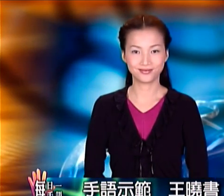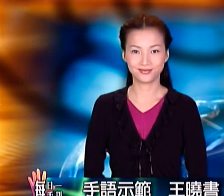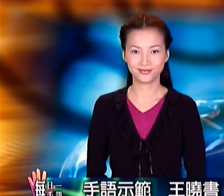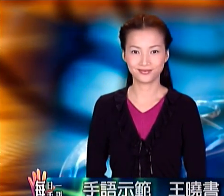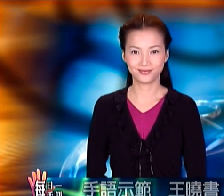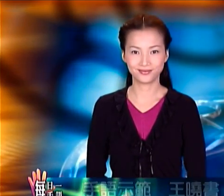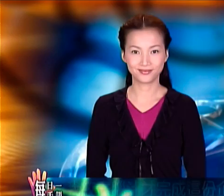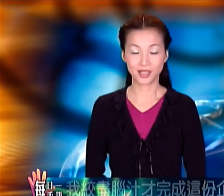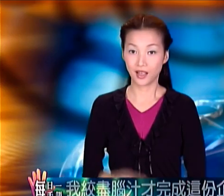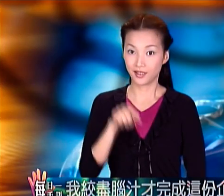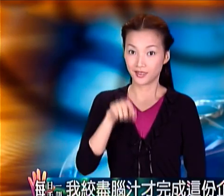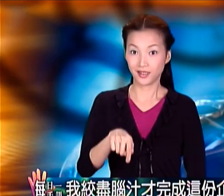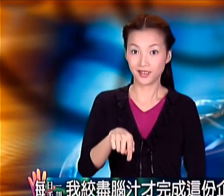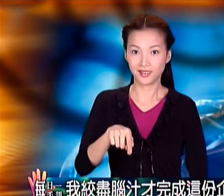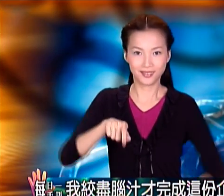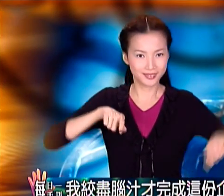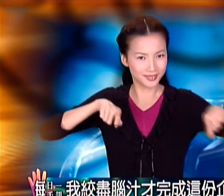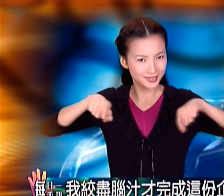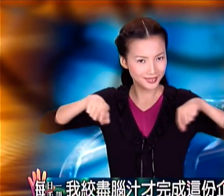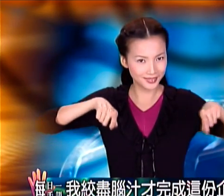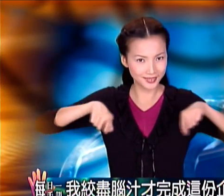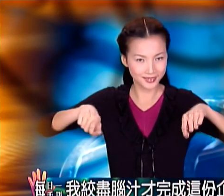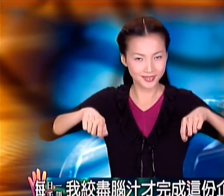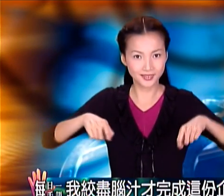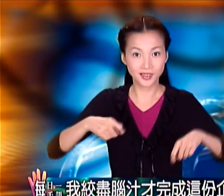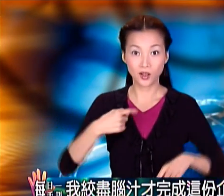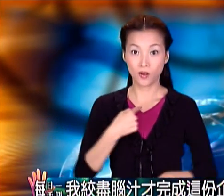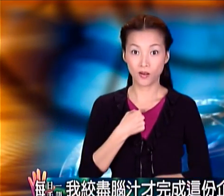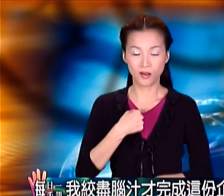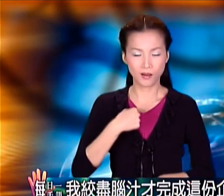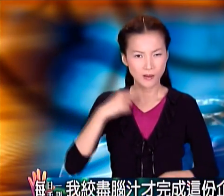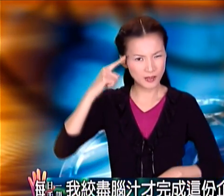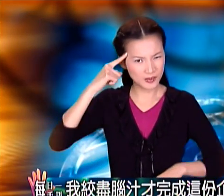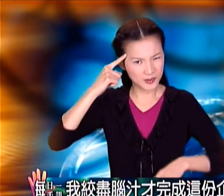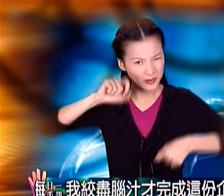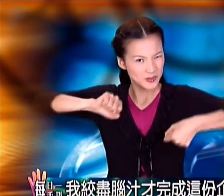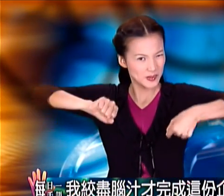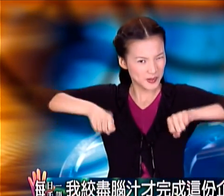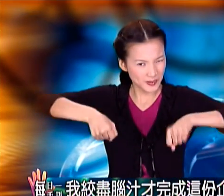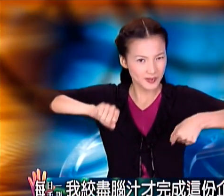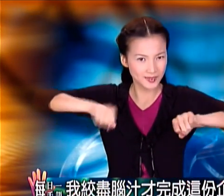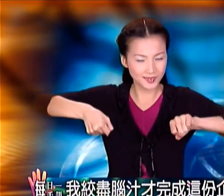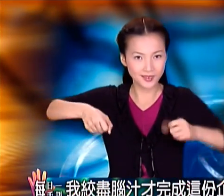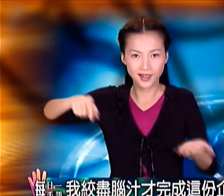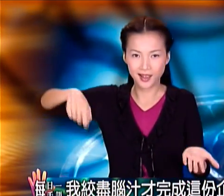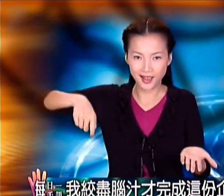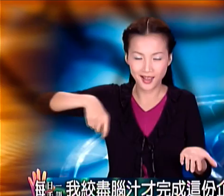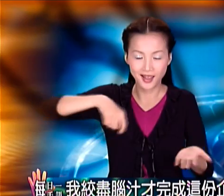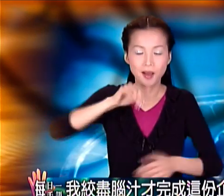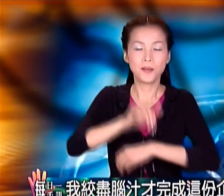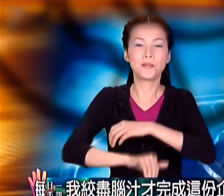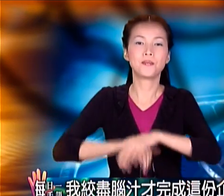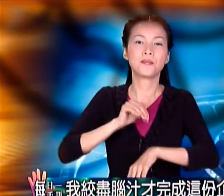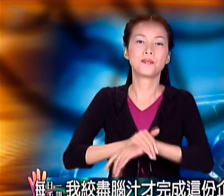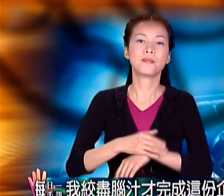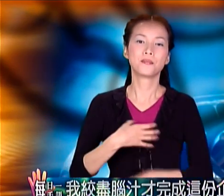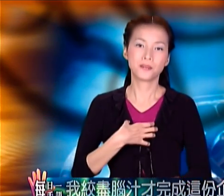语。我绞尽脑汁才完成这一份企划案。手语的结构